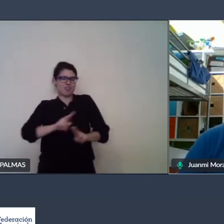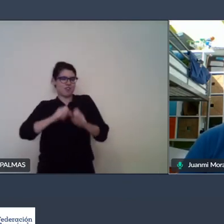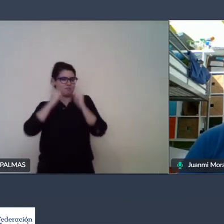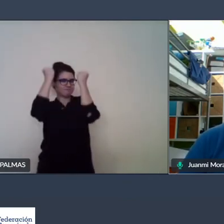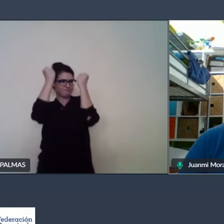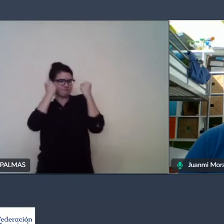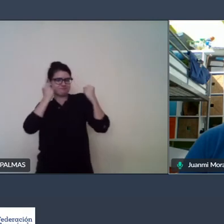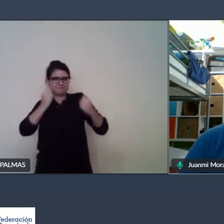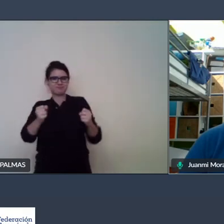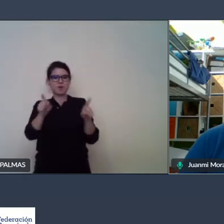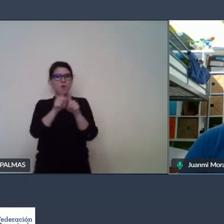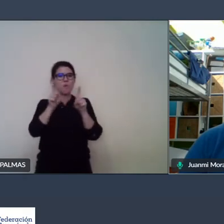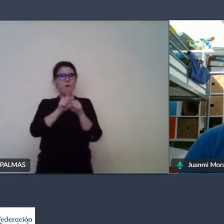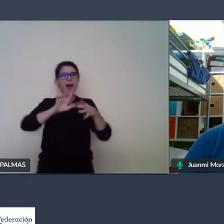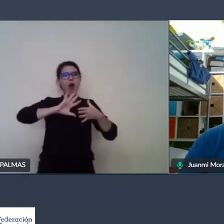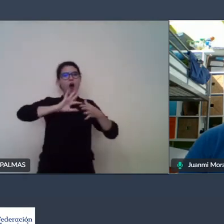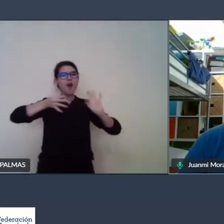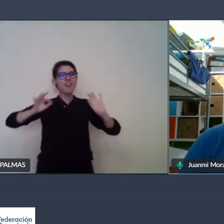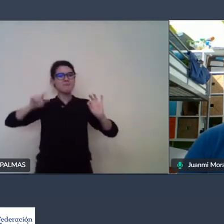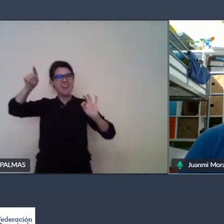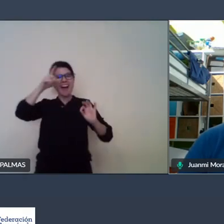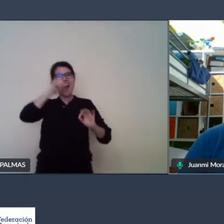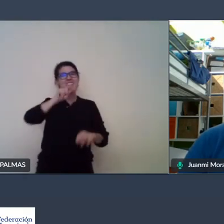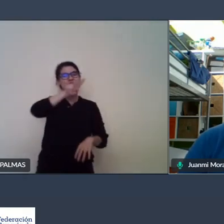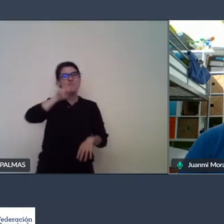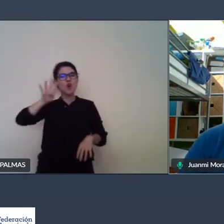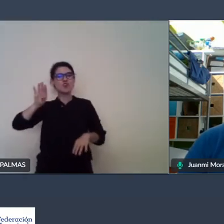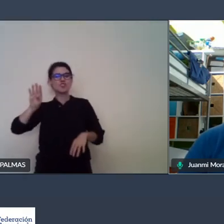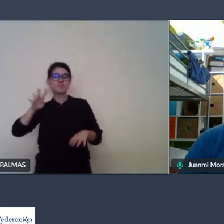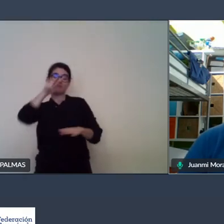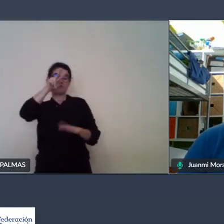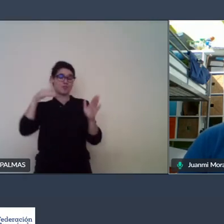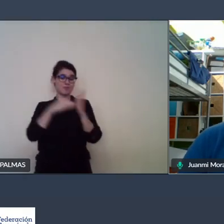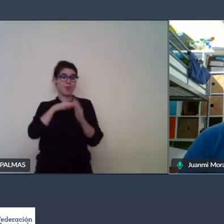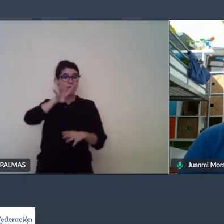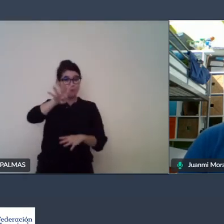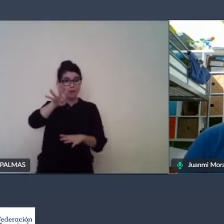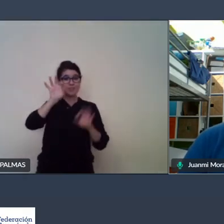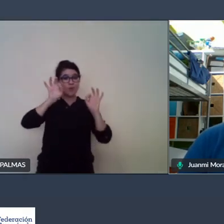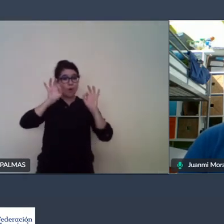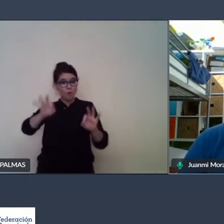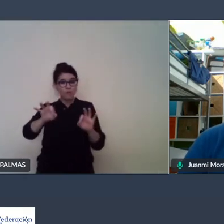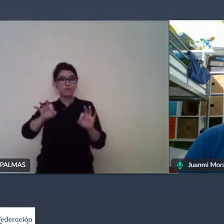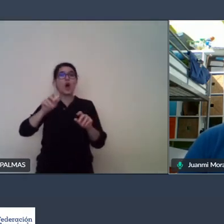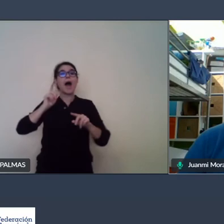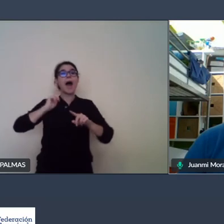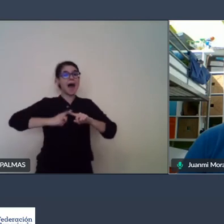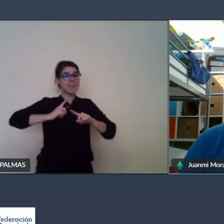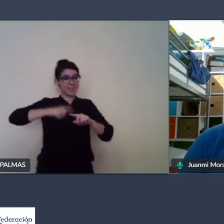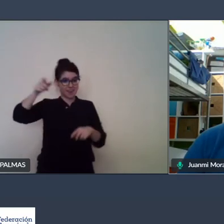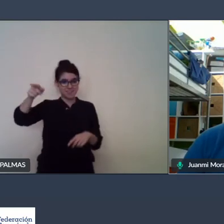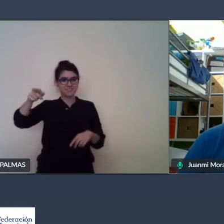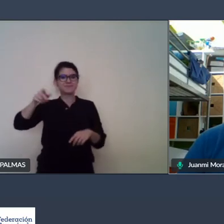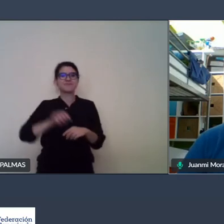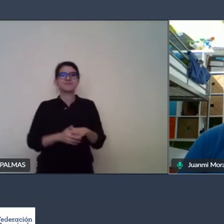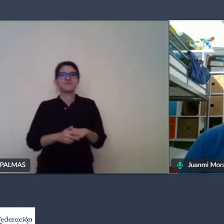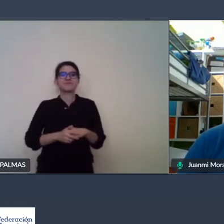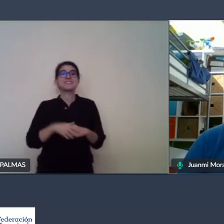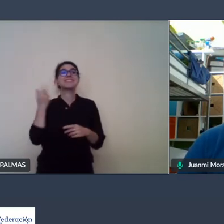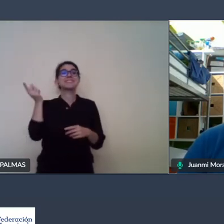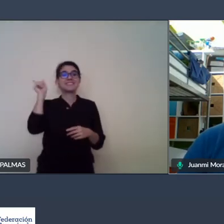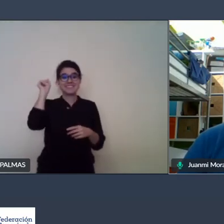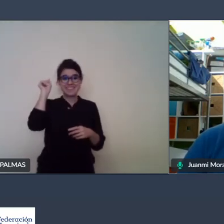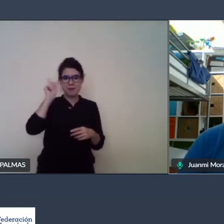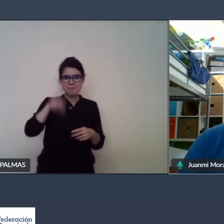Olimpiada en el año 2004, en Atenas 2004. Y también ha hecho su periplo por